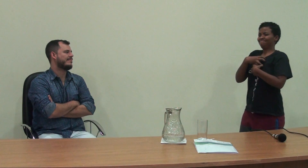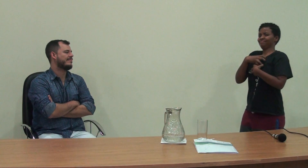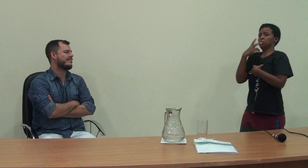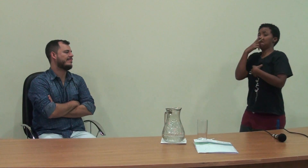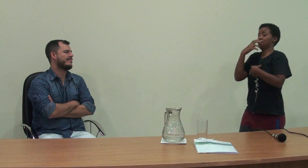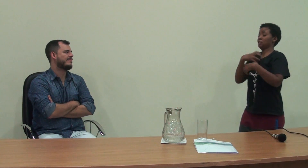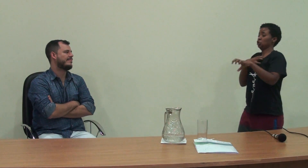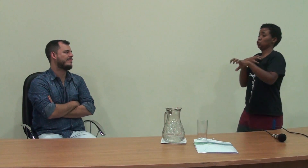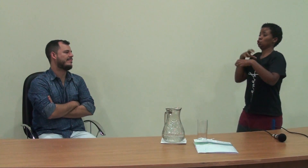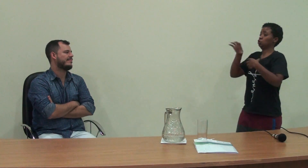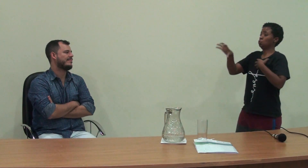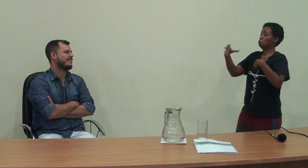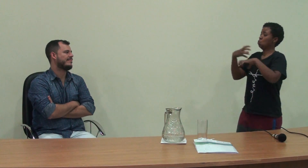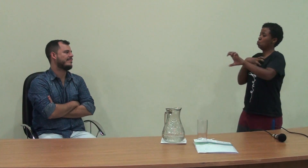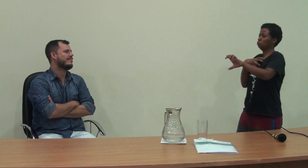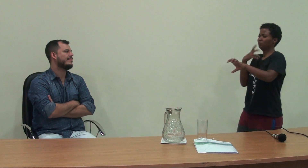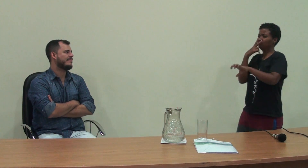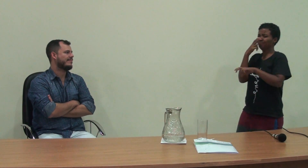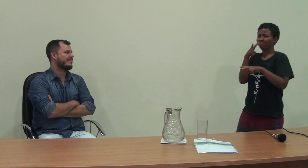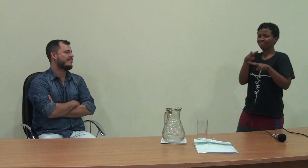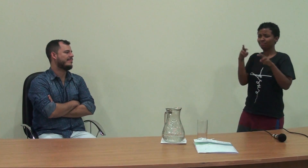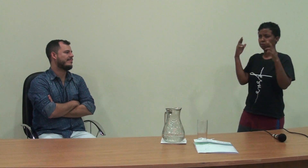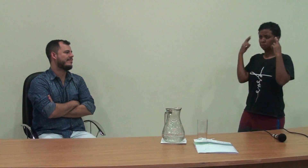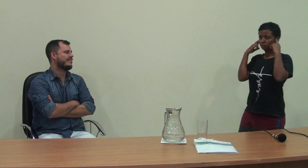eu comecei a perceber